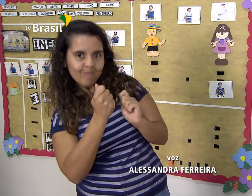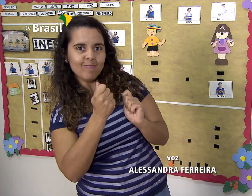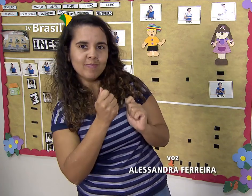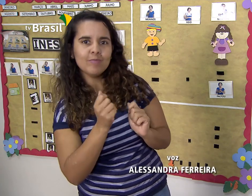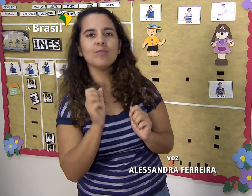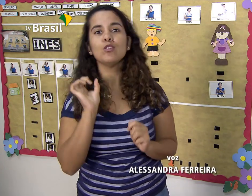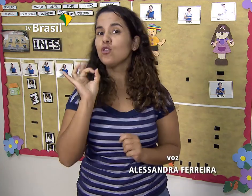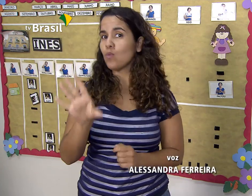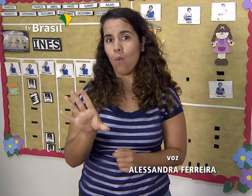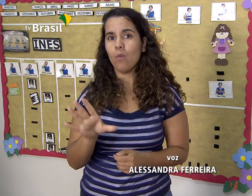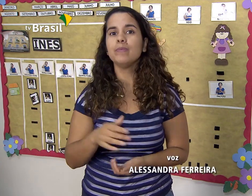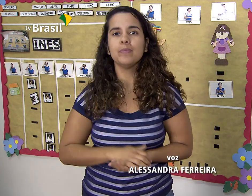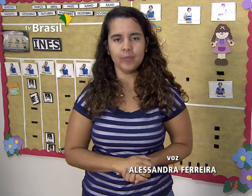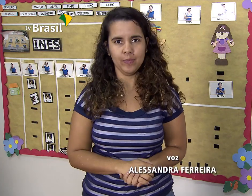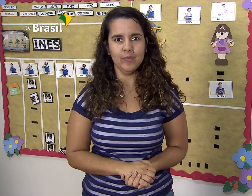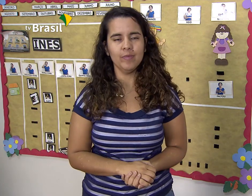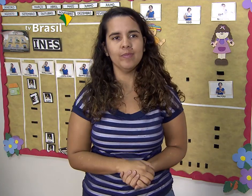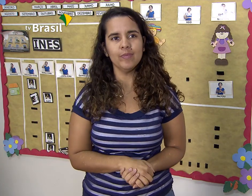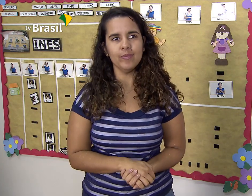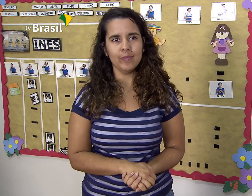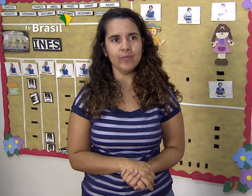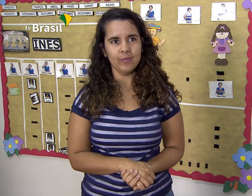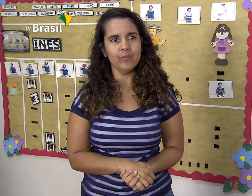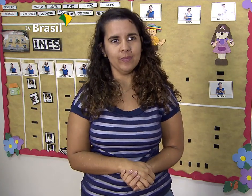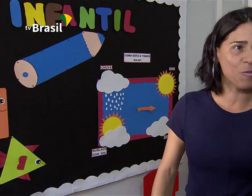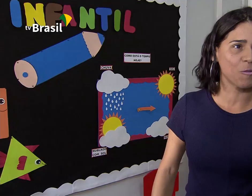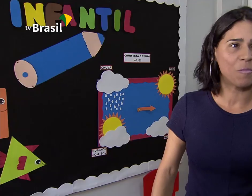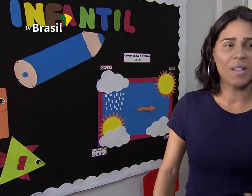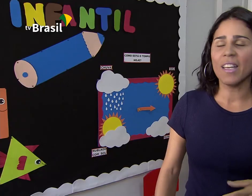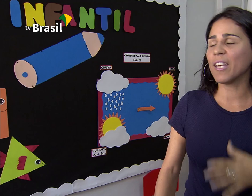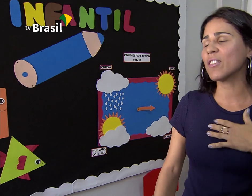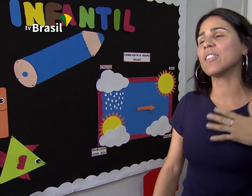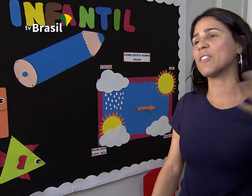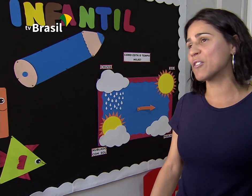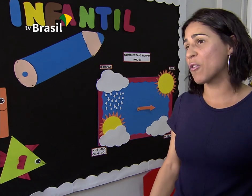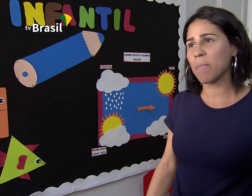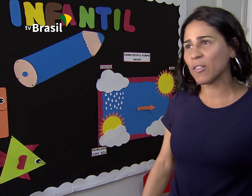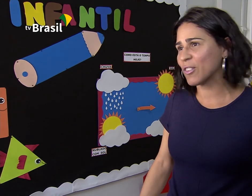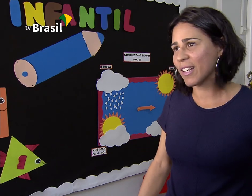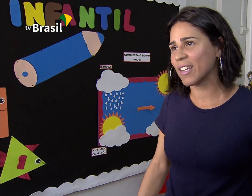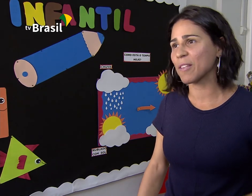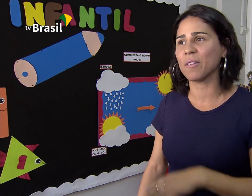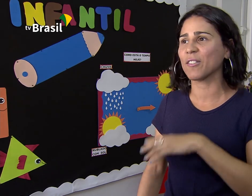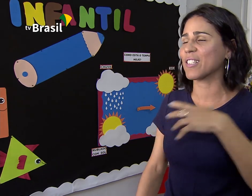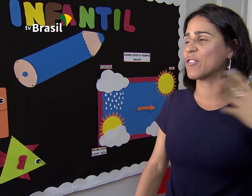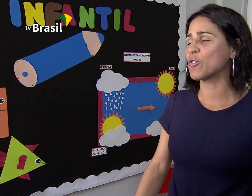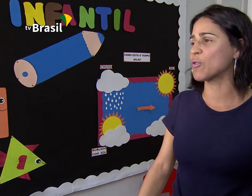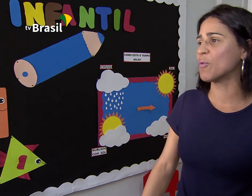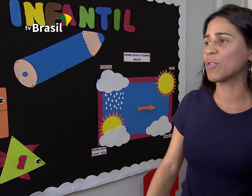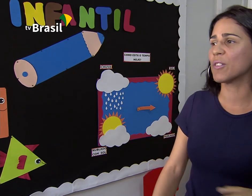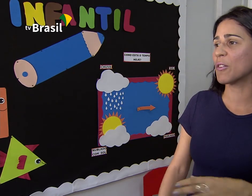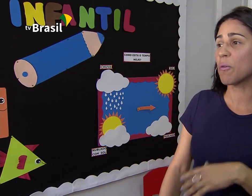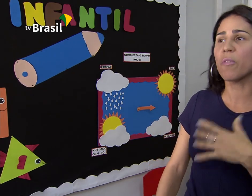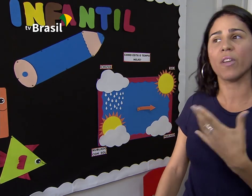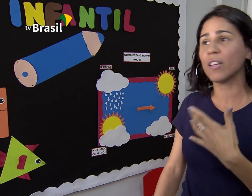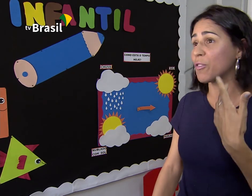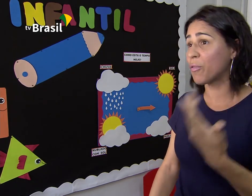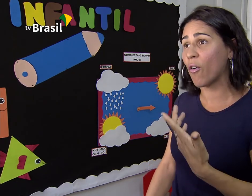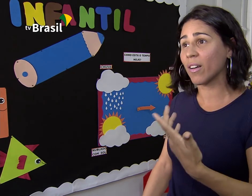para se comunicar melhor dentro da sociedade. Esse é o grande desafio. Já a professora Elizabeth, que é ouvinte, explica que não existe motivo para preconceito